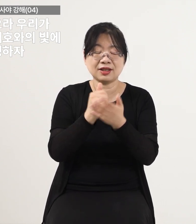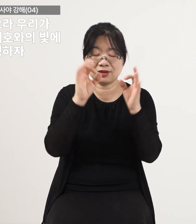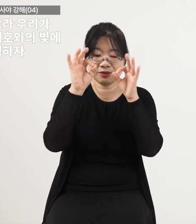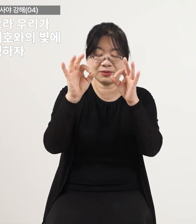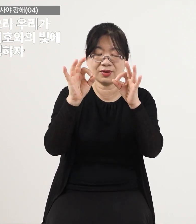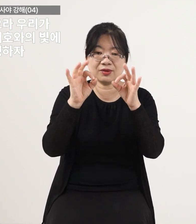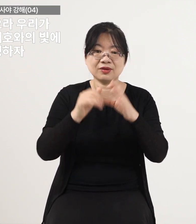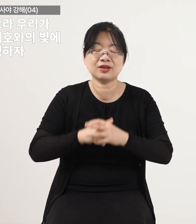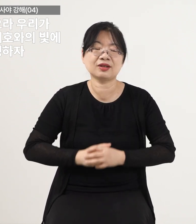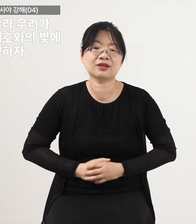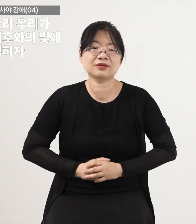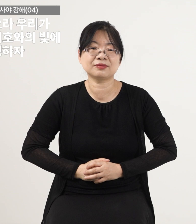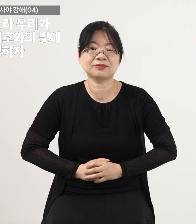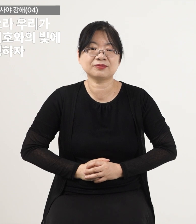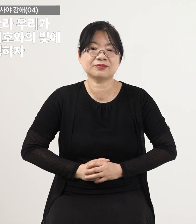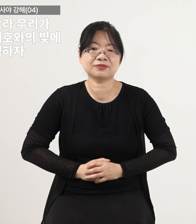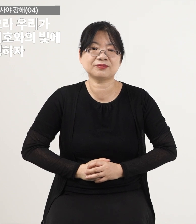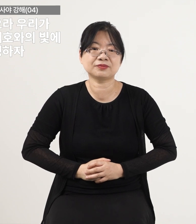봐서 이